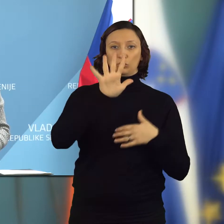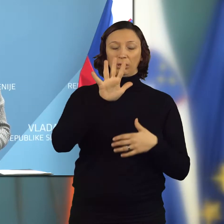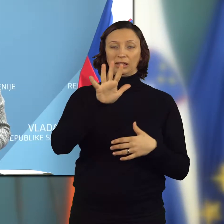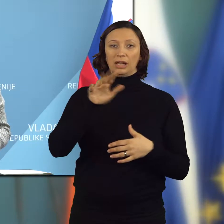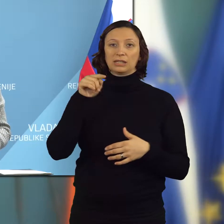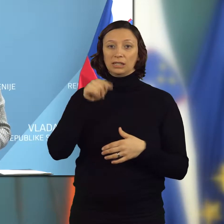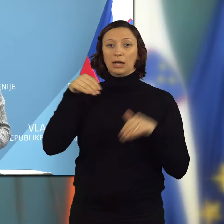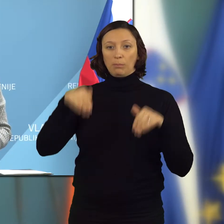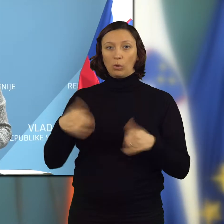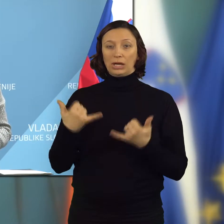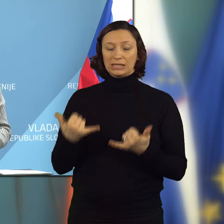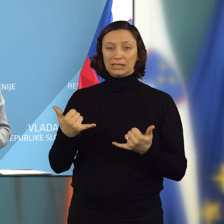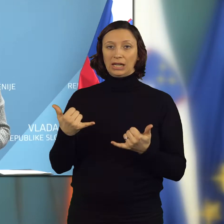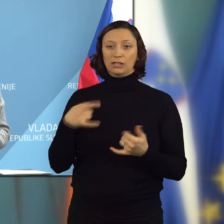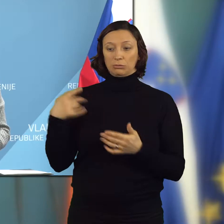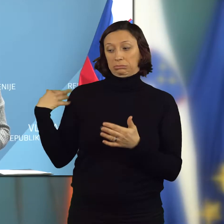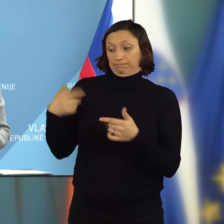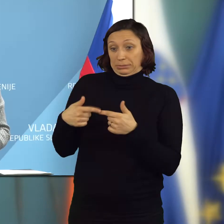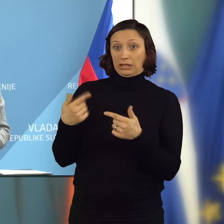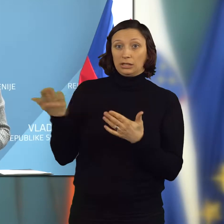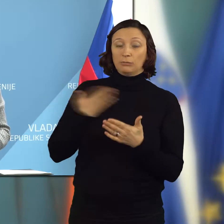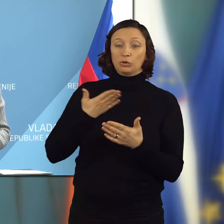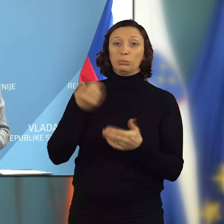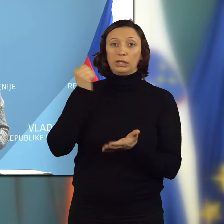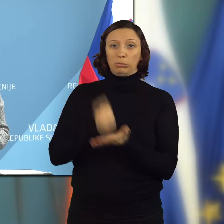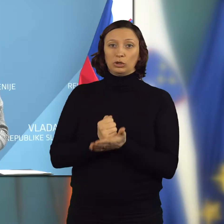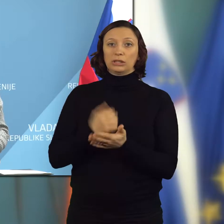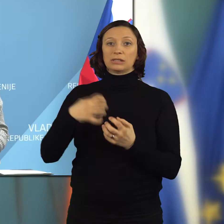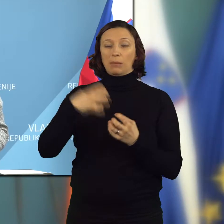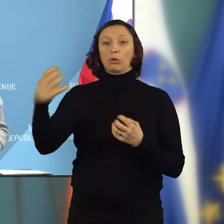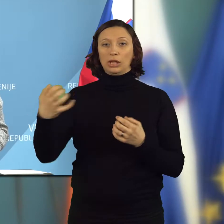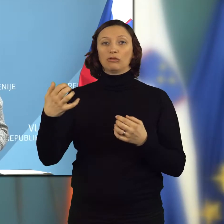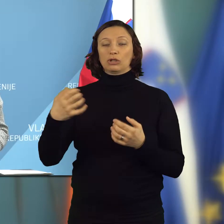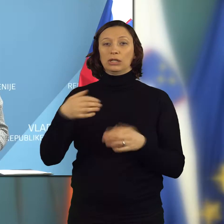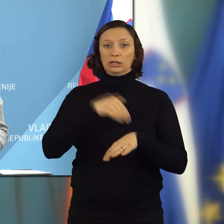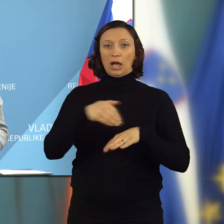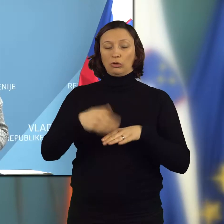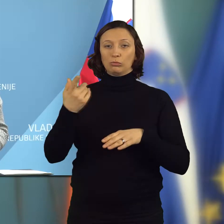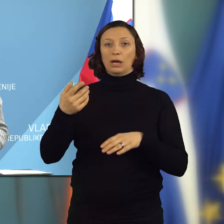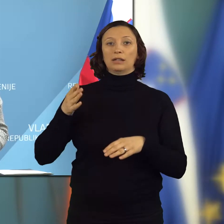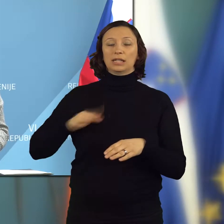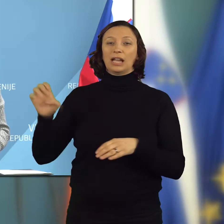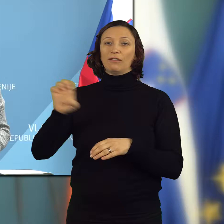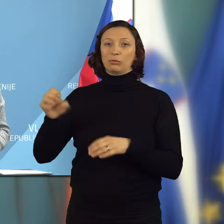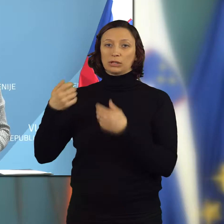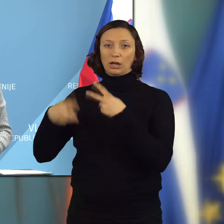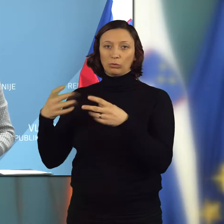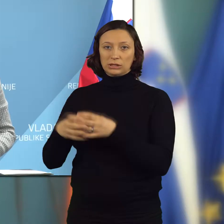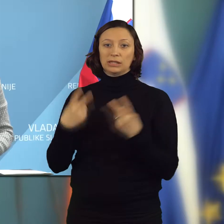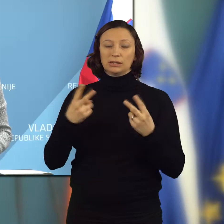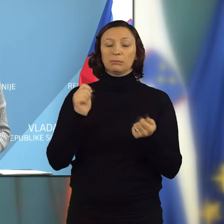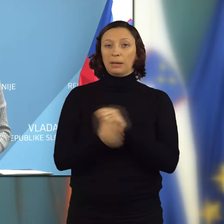16.11.2015 in mora sedaj, ko smo pred kratkim dobili potrditev za podaljšanje roka strani Evropske komisije,